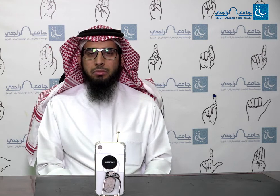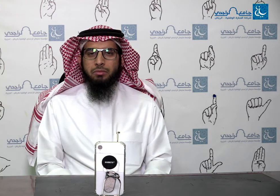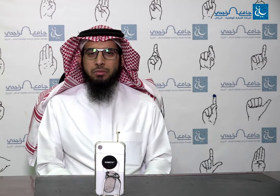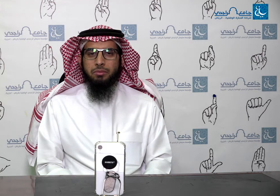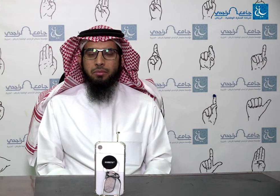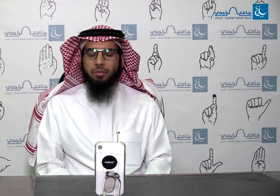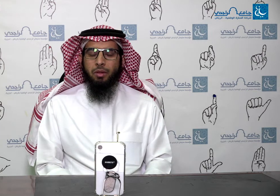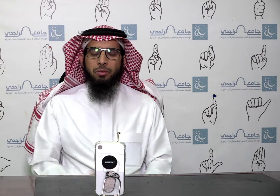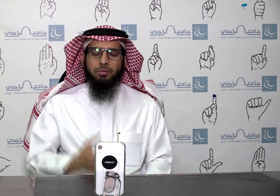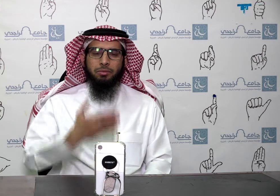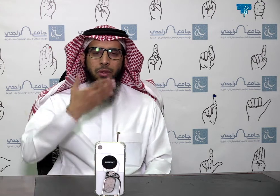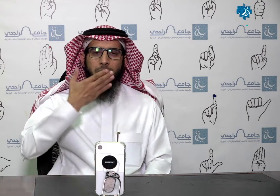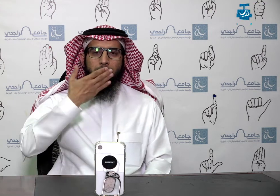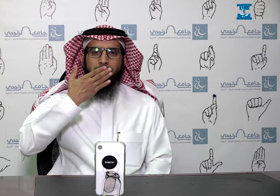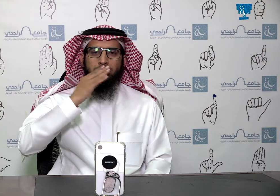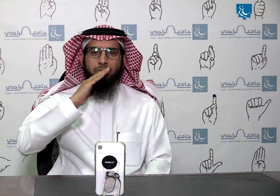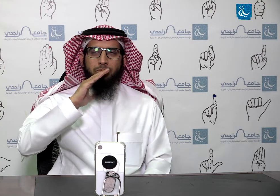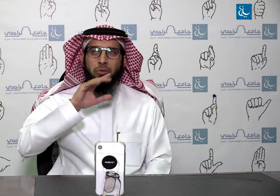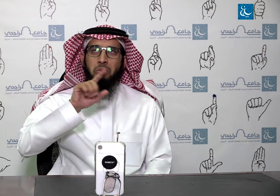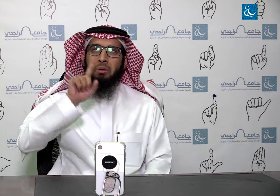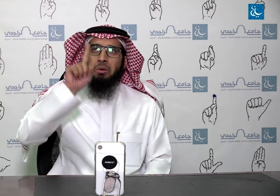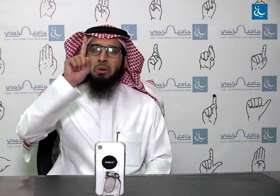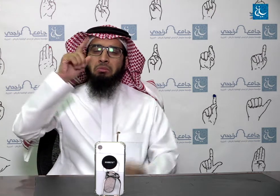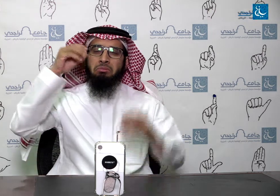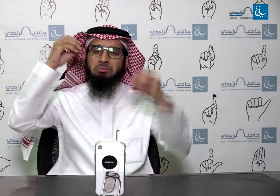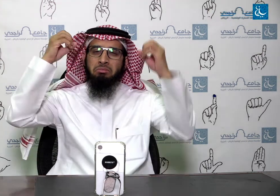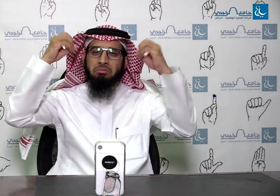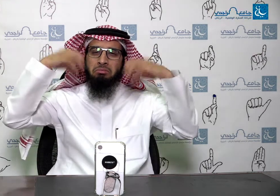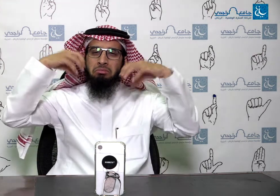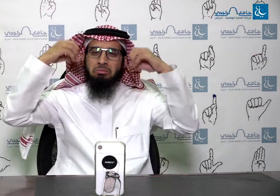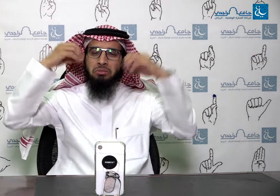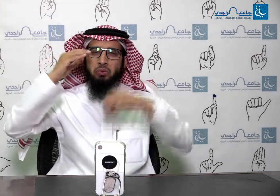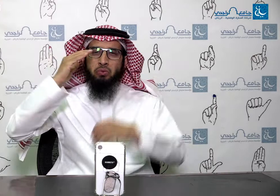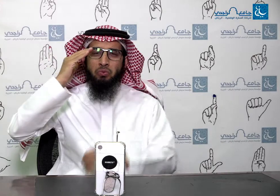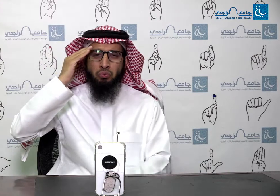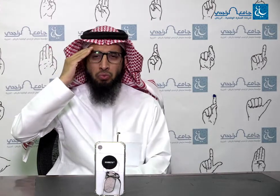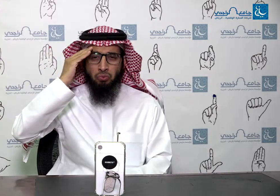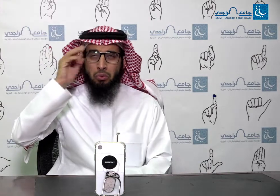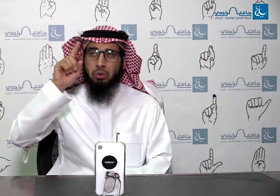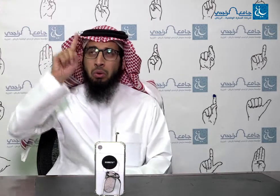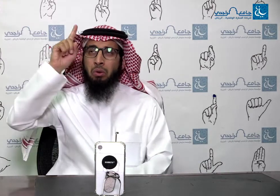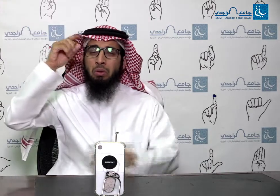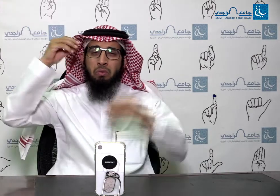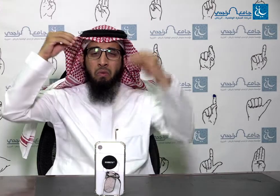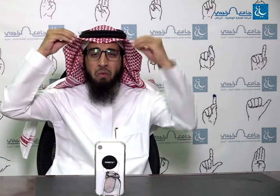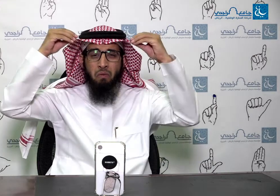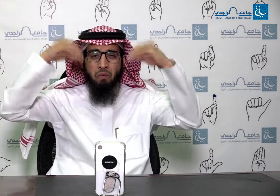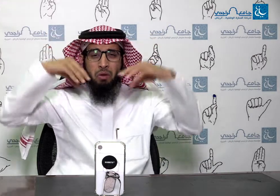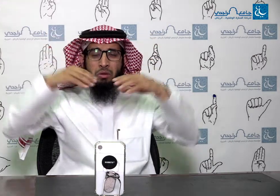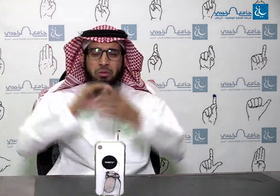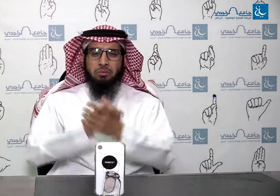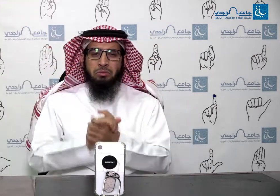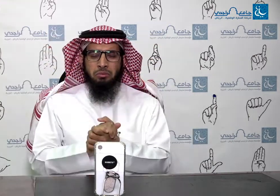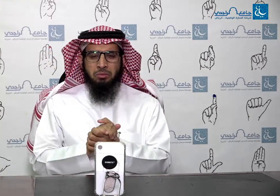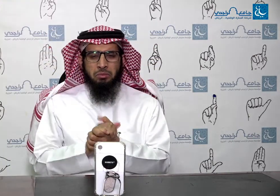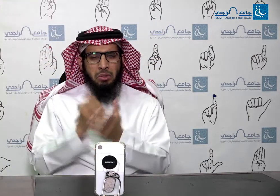الحمد لله على إحسانه، والشكر له على توفيقه وامتنانه، وأشهد أن لا إله إلا